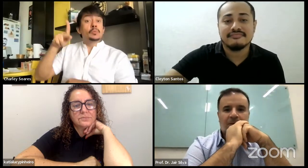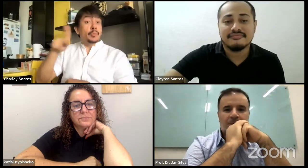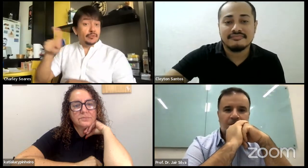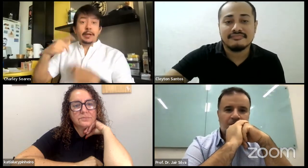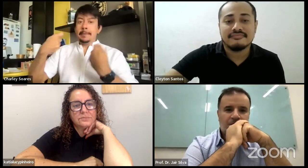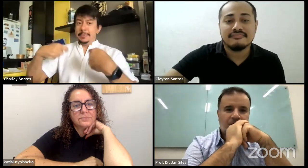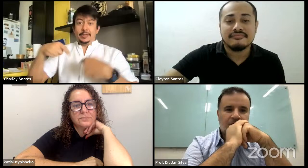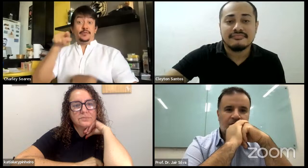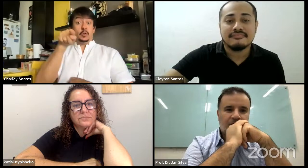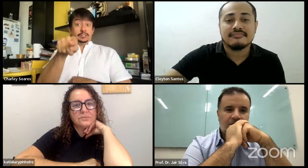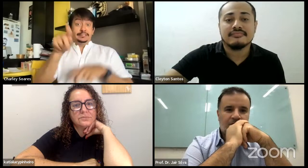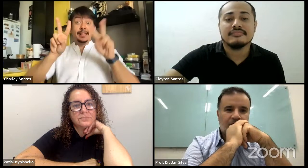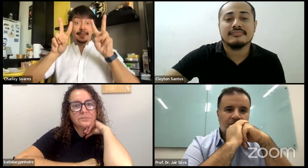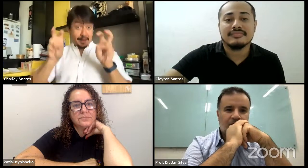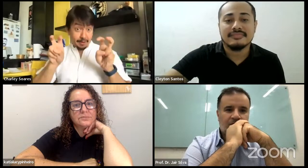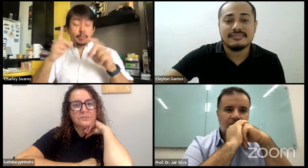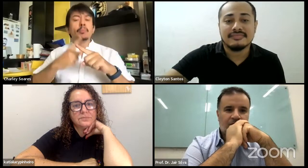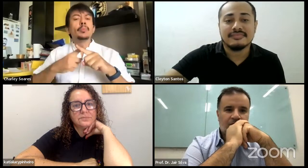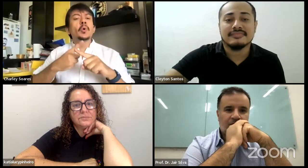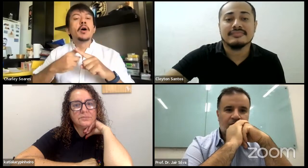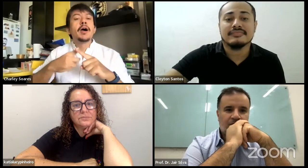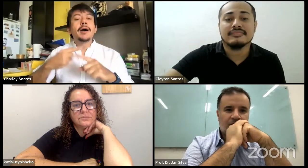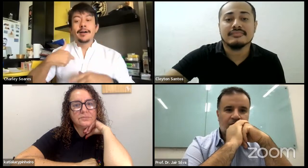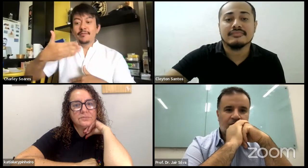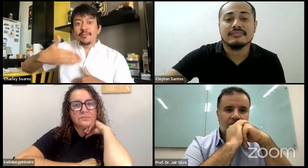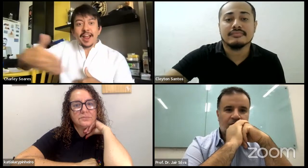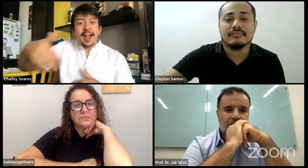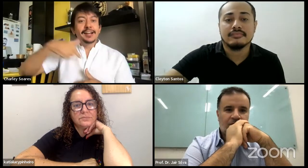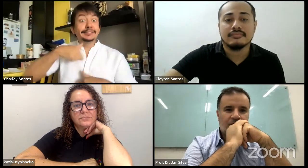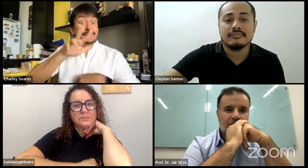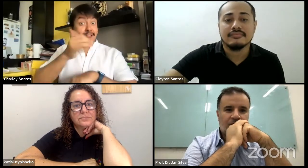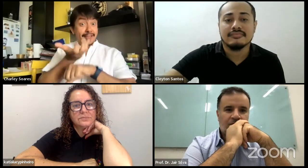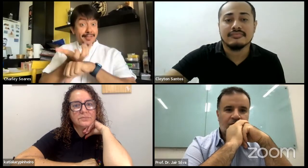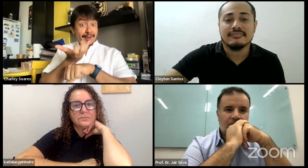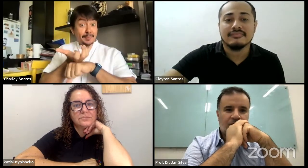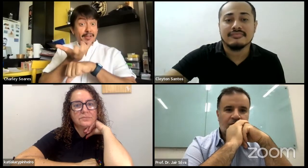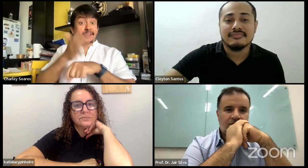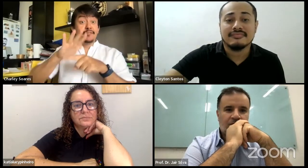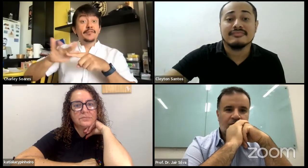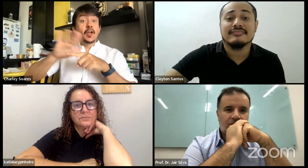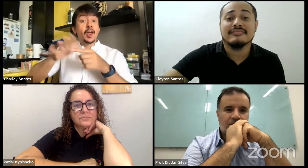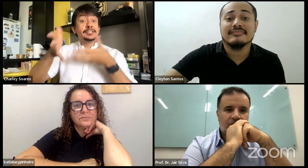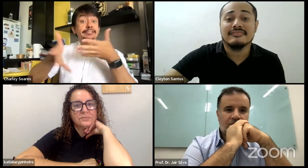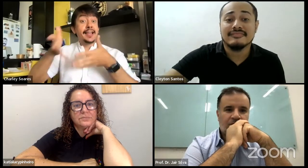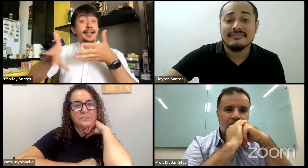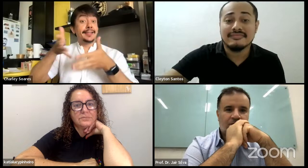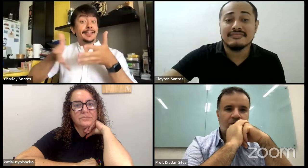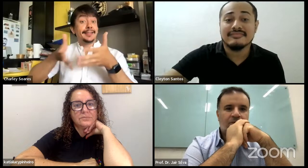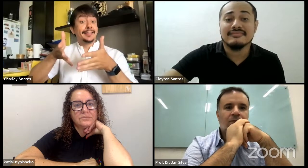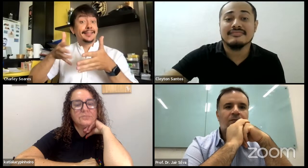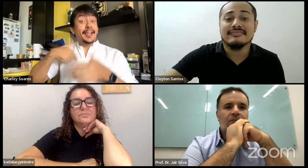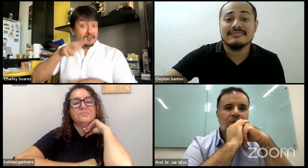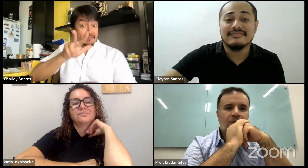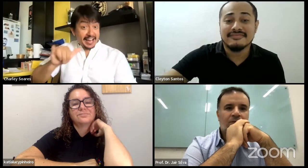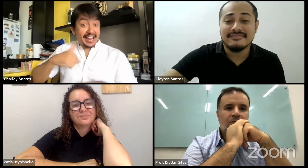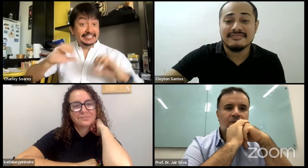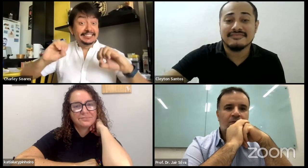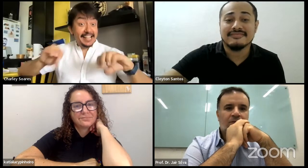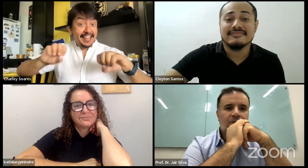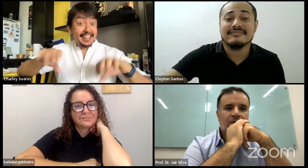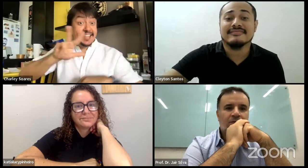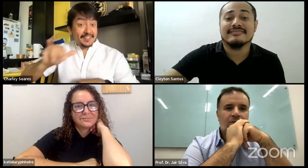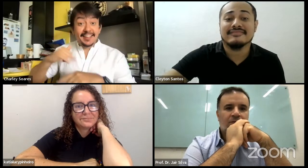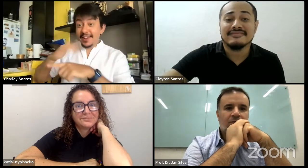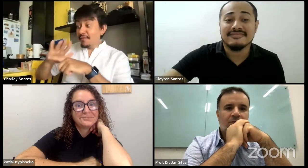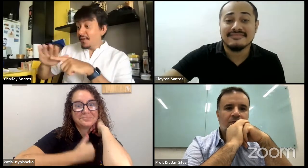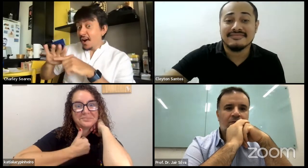Então, nós, do curso de Letras Libras, nós somos professores, né, nós achamos importante que essa disciplina